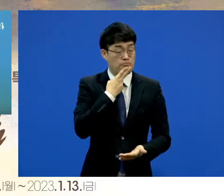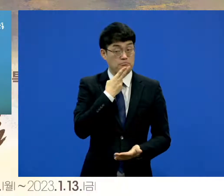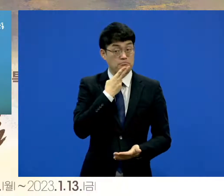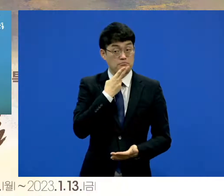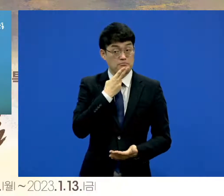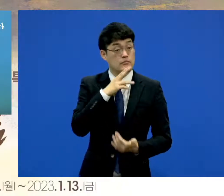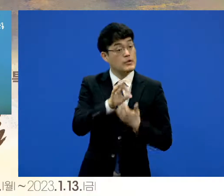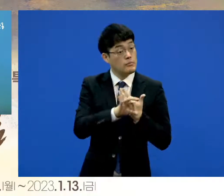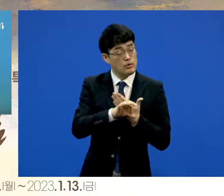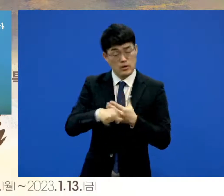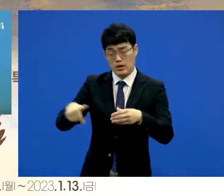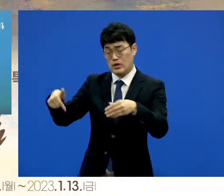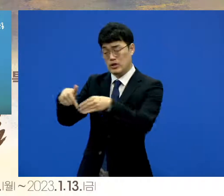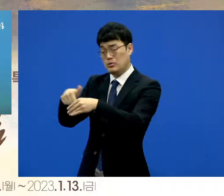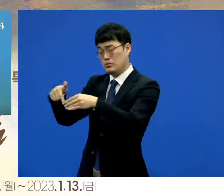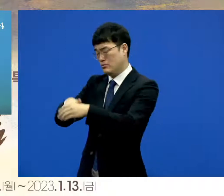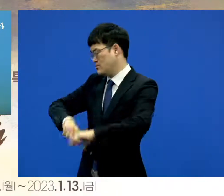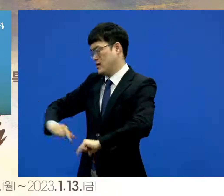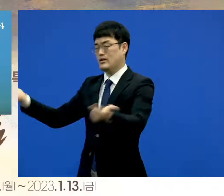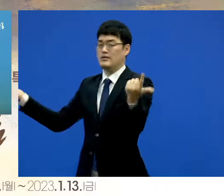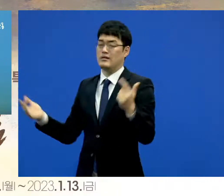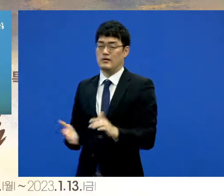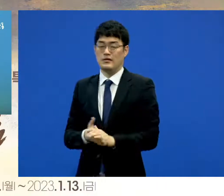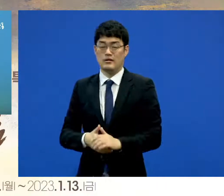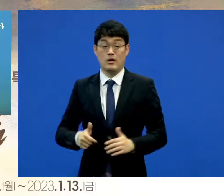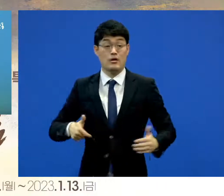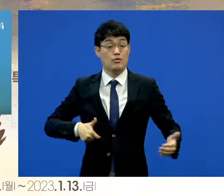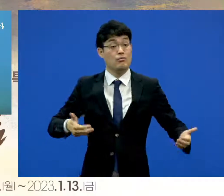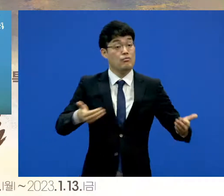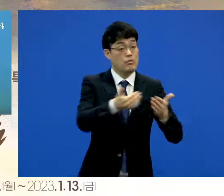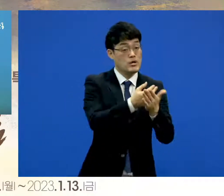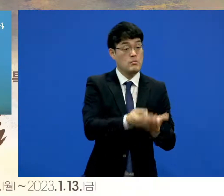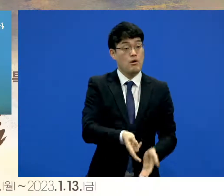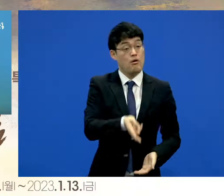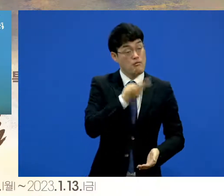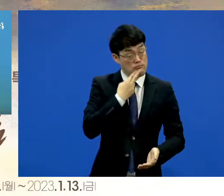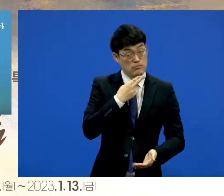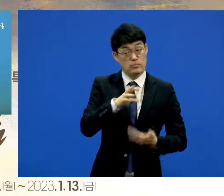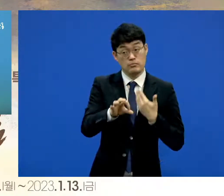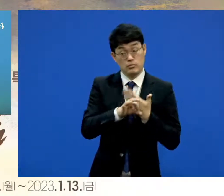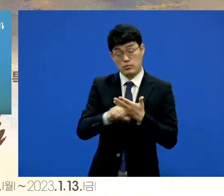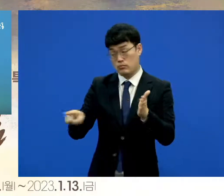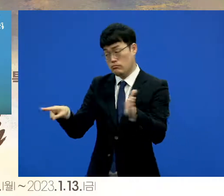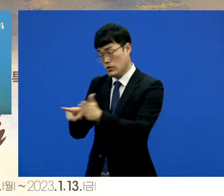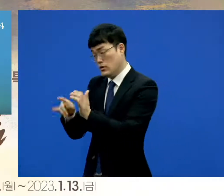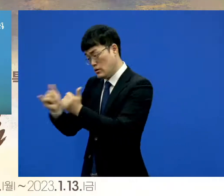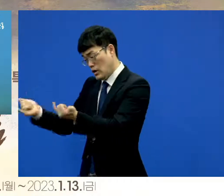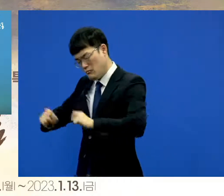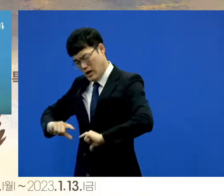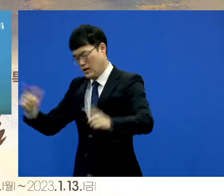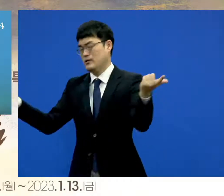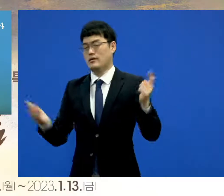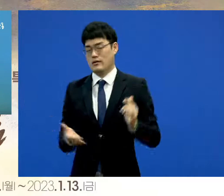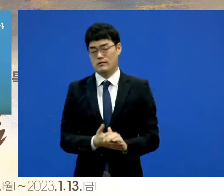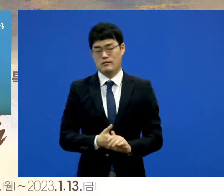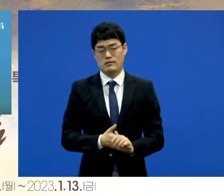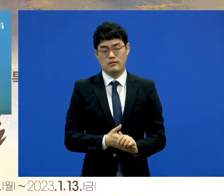기독교가 아니다. 다르게 표현하면 회심 없는 사람은 더 이상 신자가 아니다.